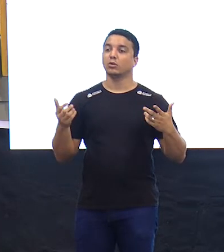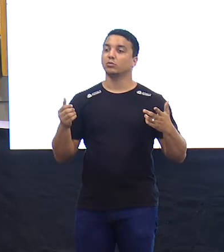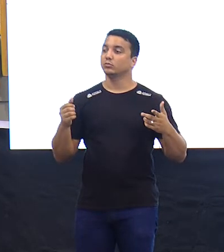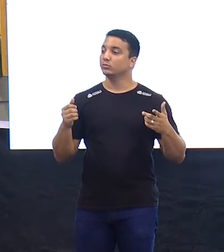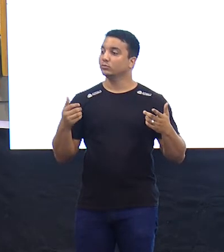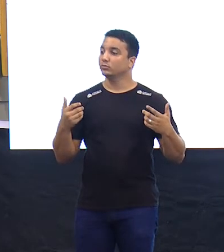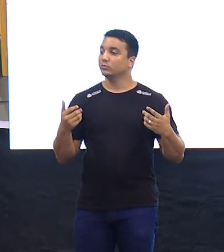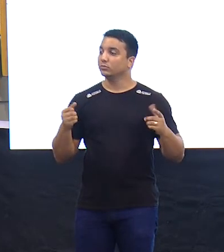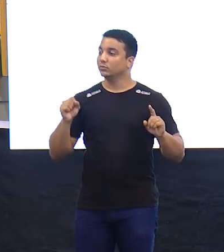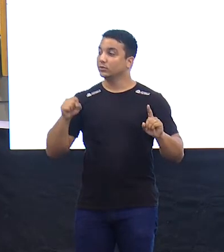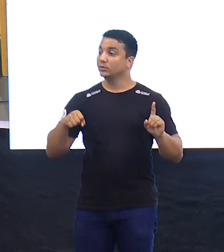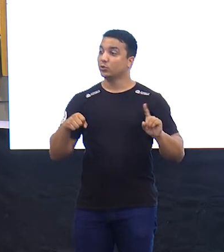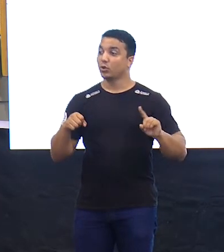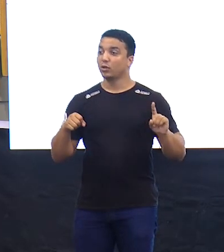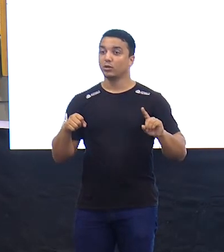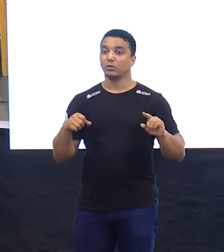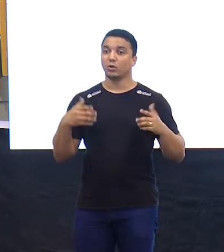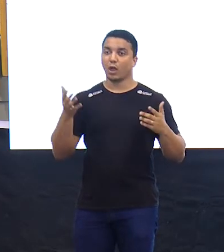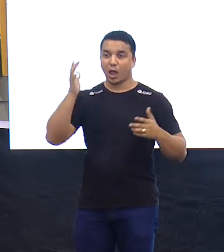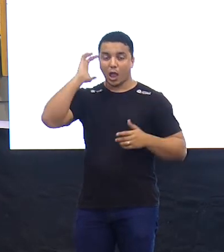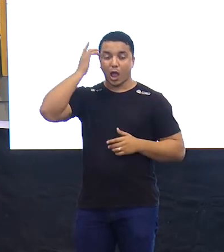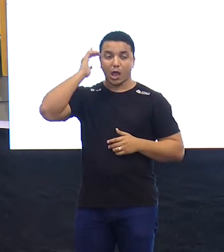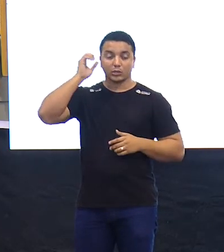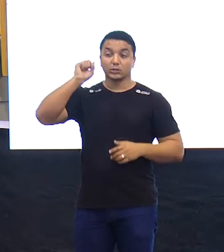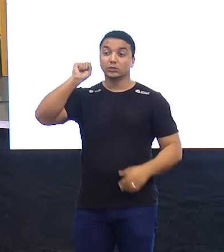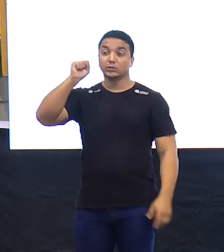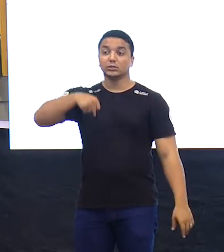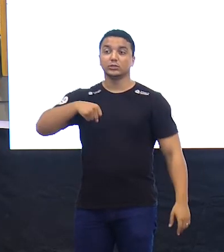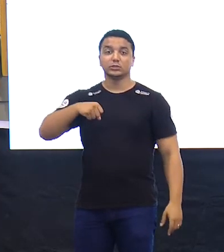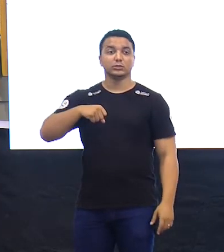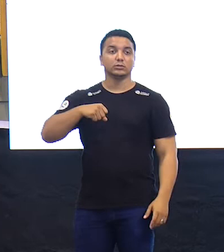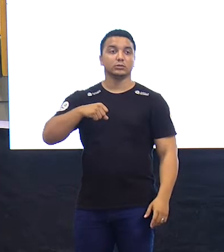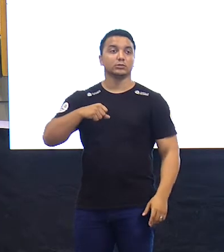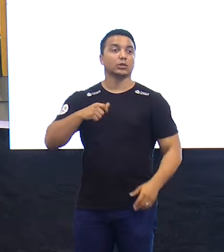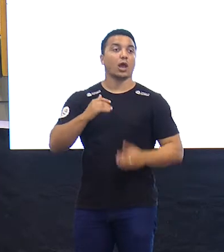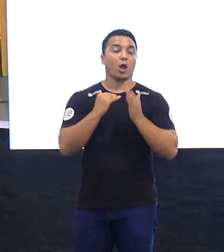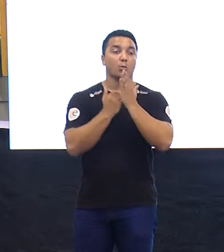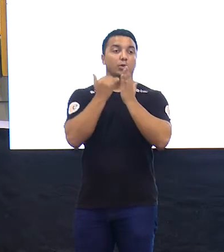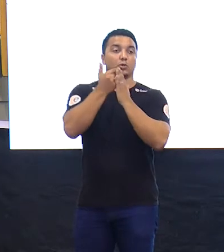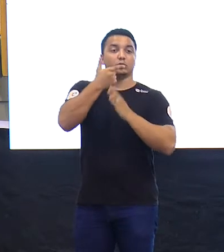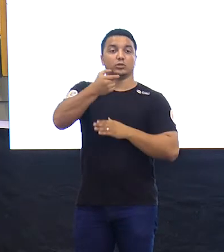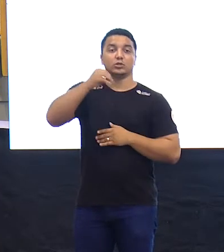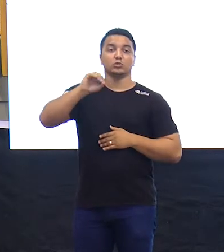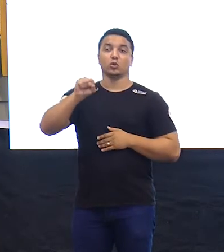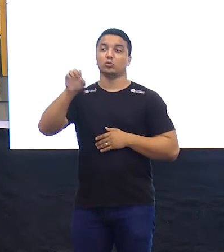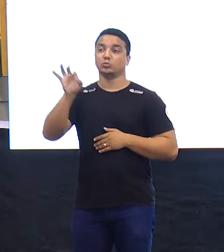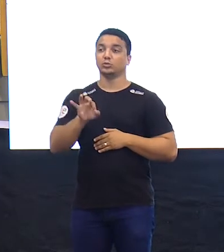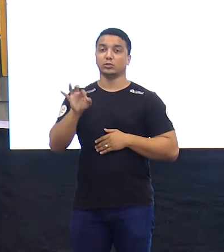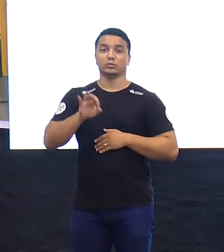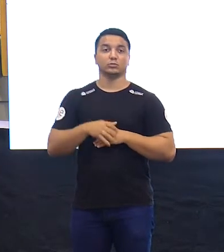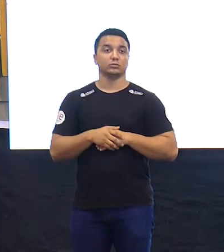Sim ou não? Quem acha que sim, houve um aumento de 208%?